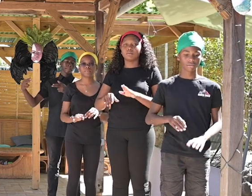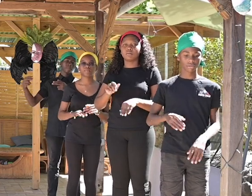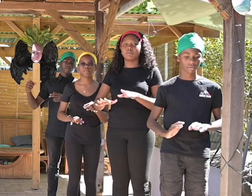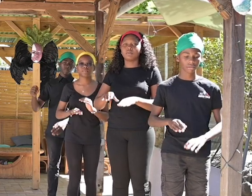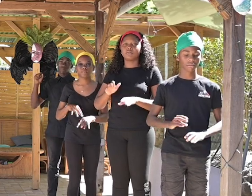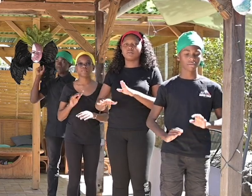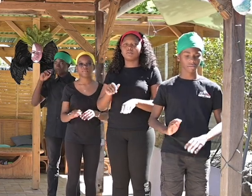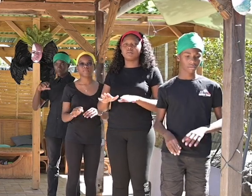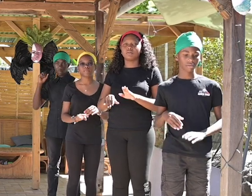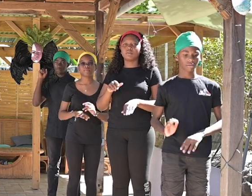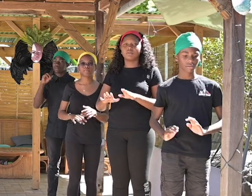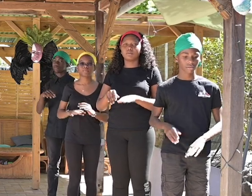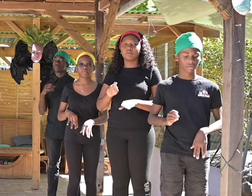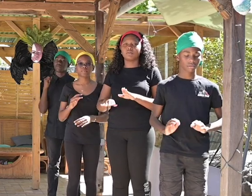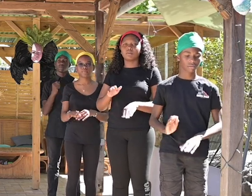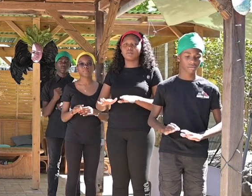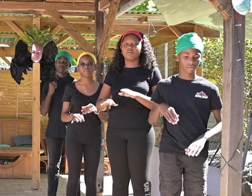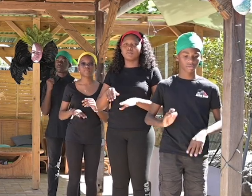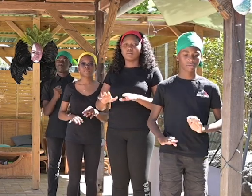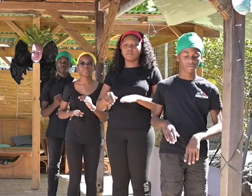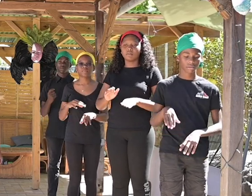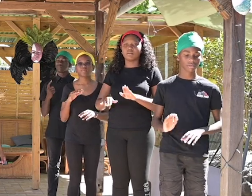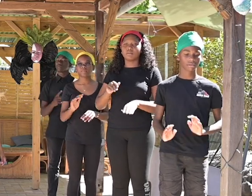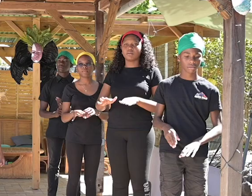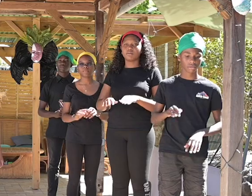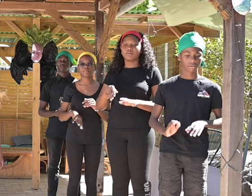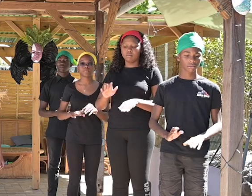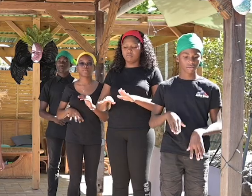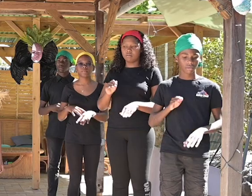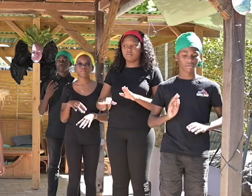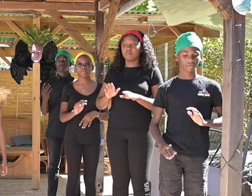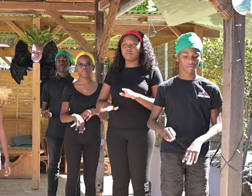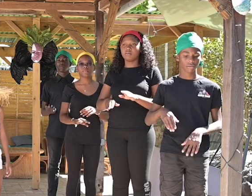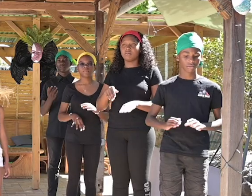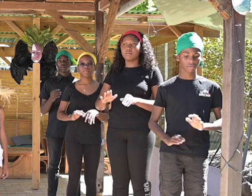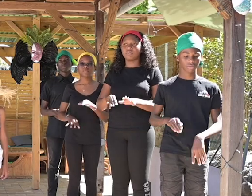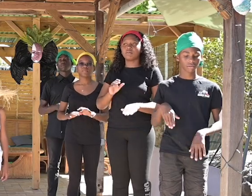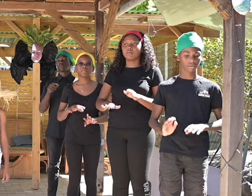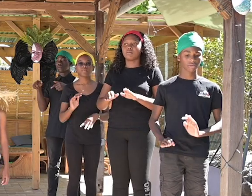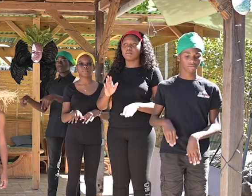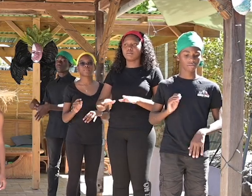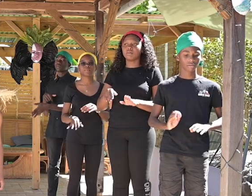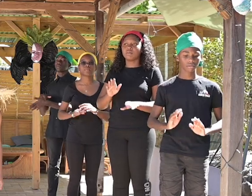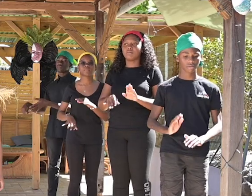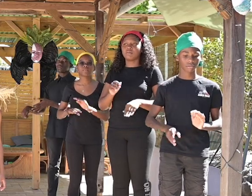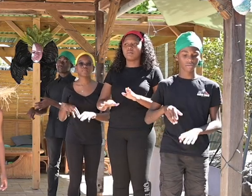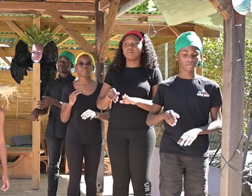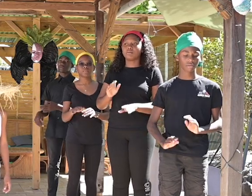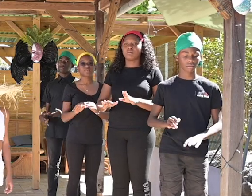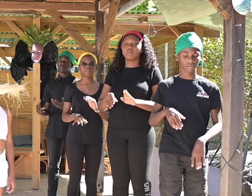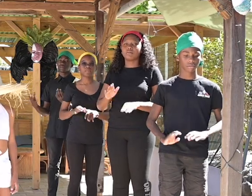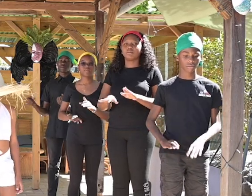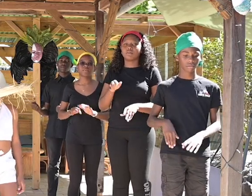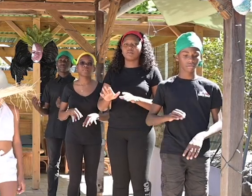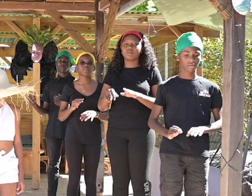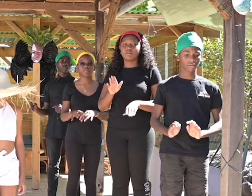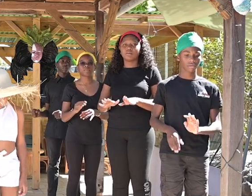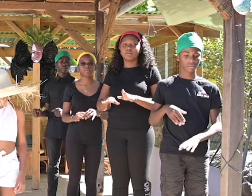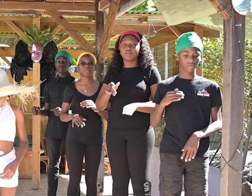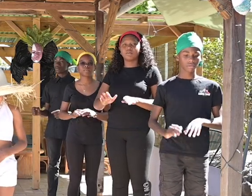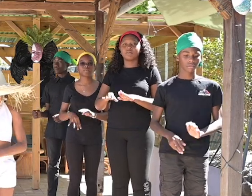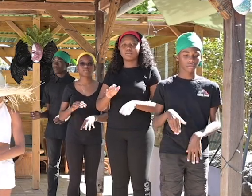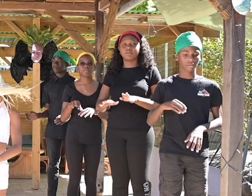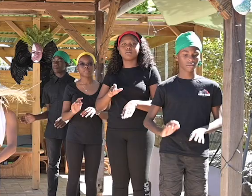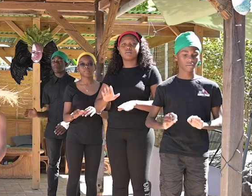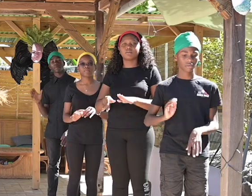David et puis Goliath, tous les jours moins cabat, pour essayer joindre les déboutes, mais l'état compte me colgate. Yo capige